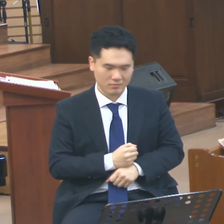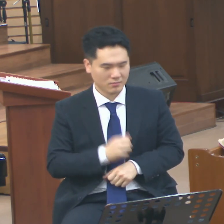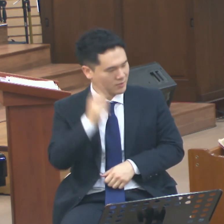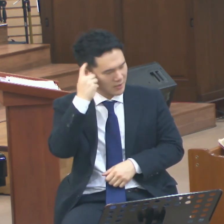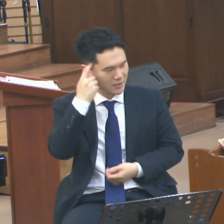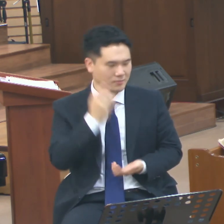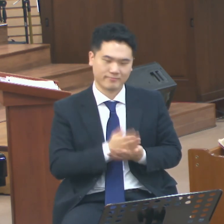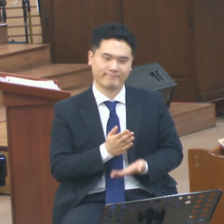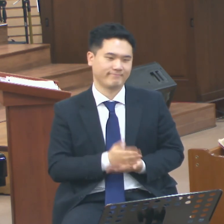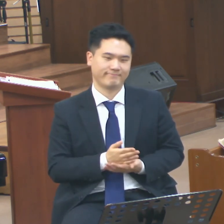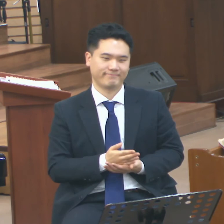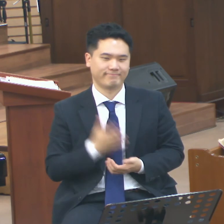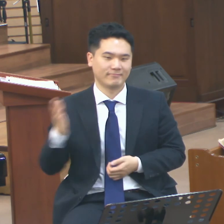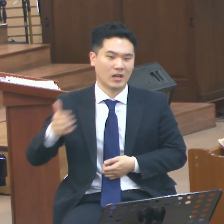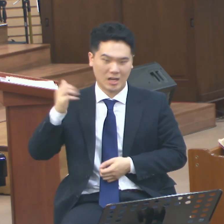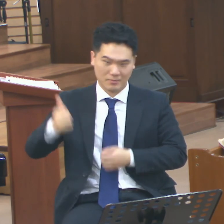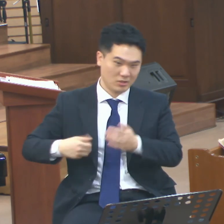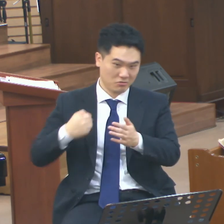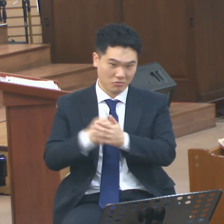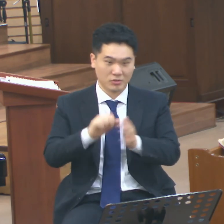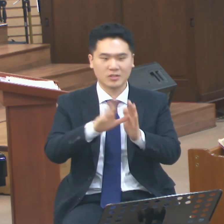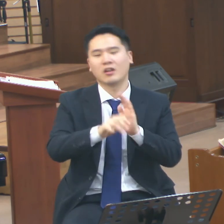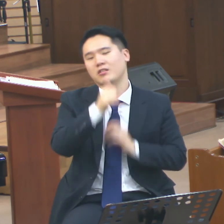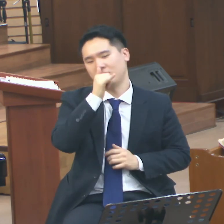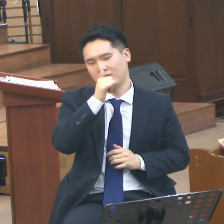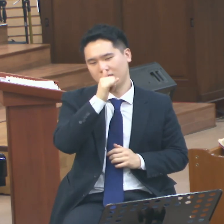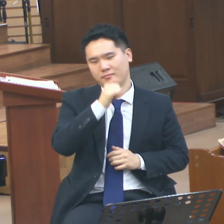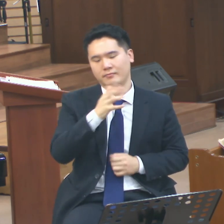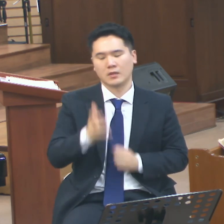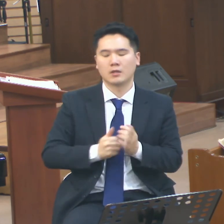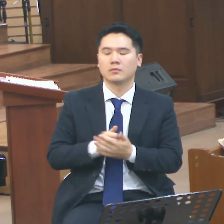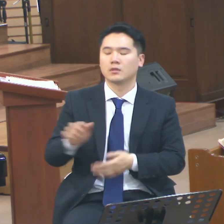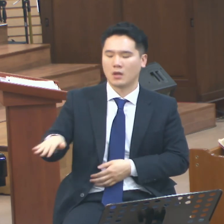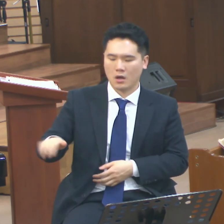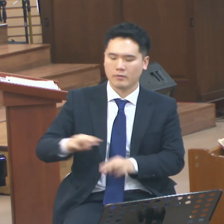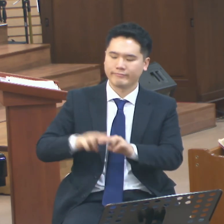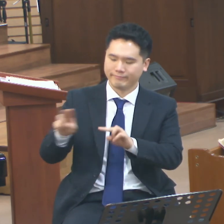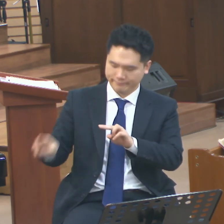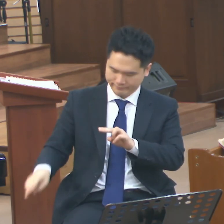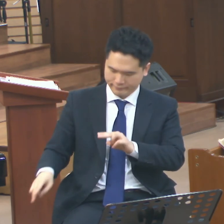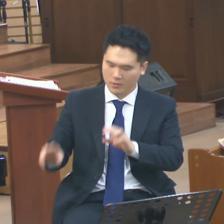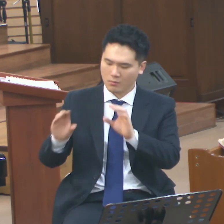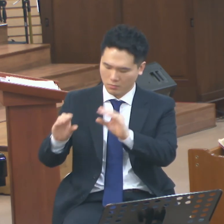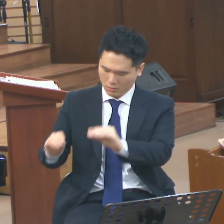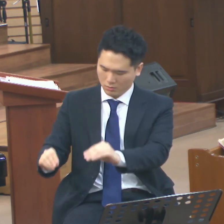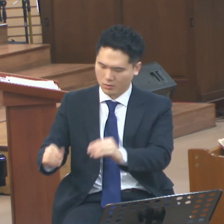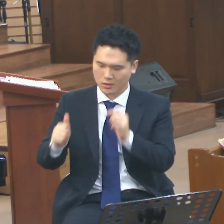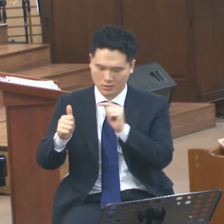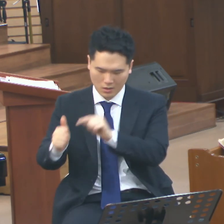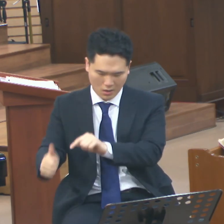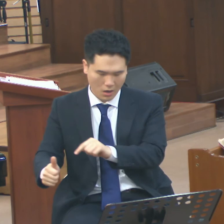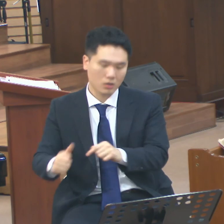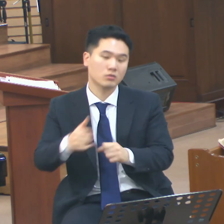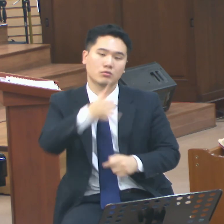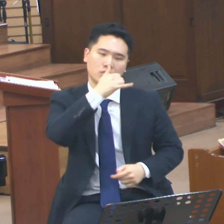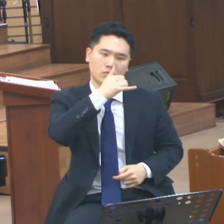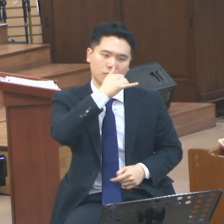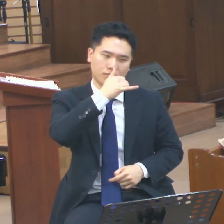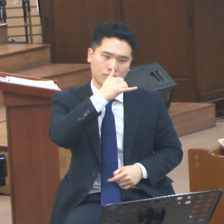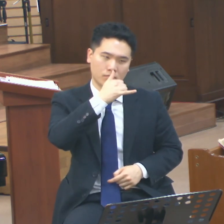더 중요한 거예요. 하나님이 그만하라 할 때가 있어요. 찬양을 더 이상 못할 날이 와요. 그때 그만두세요.